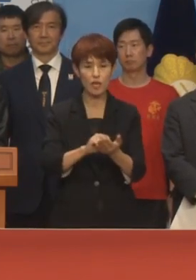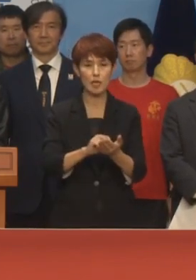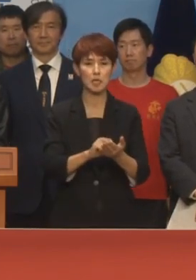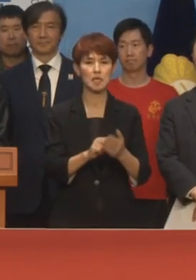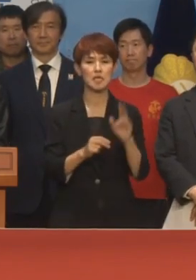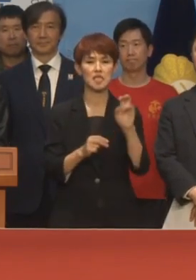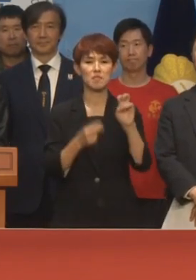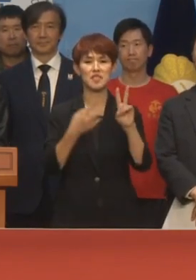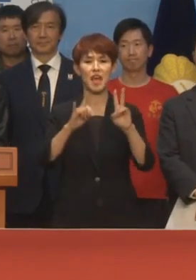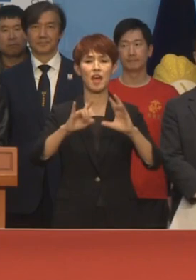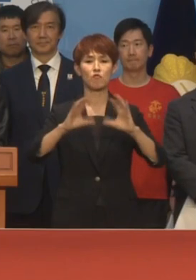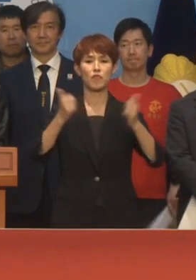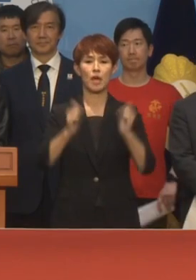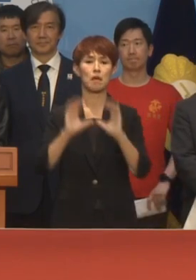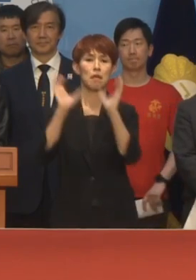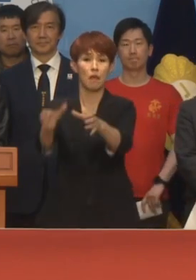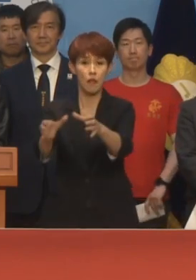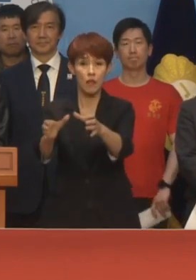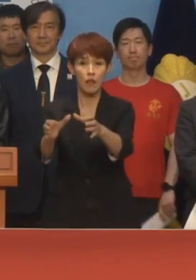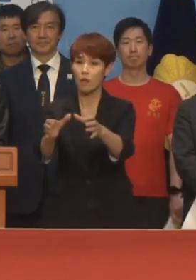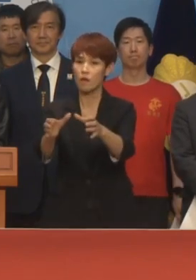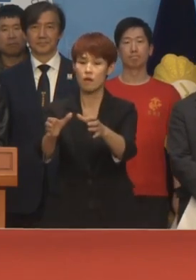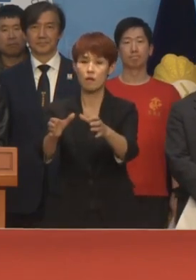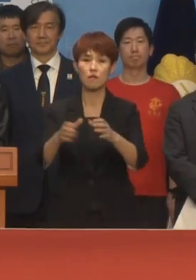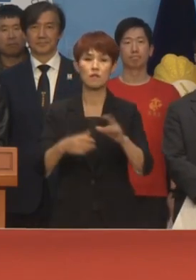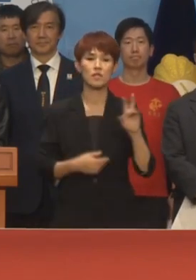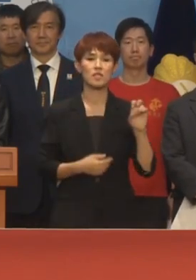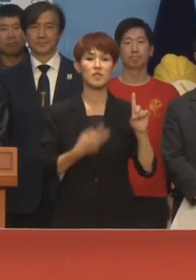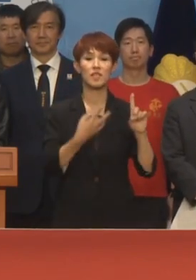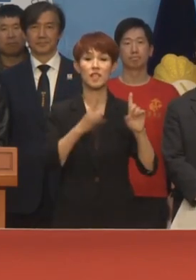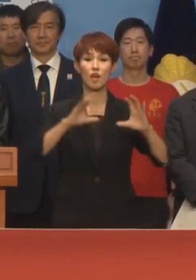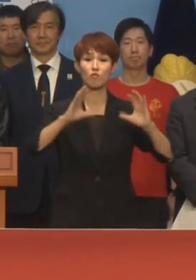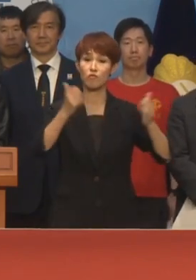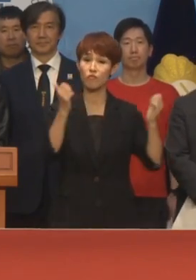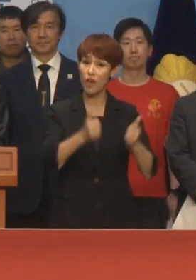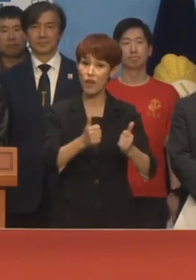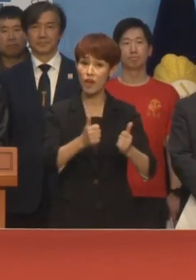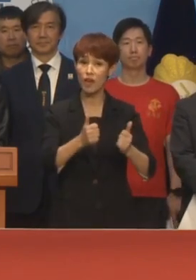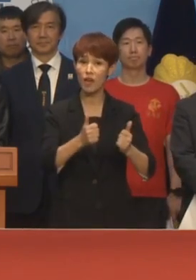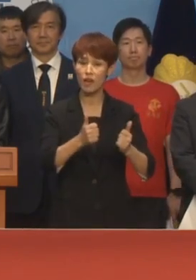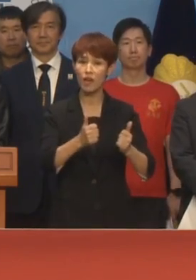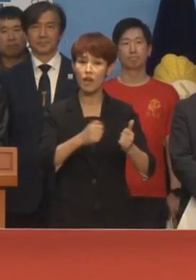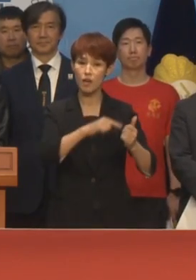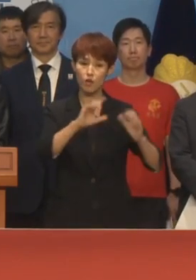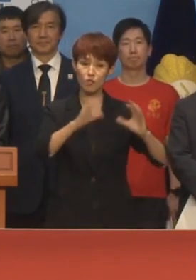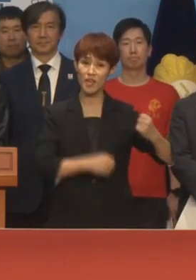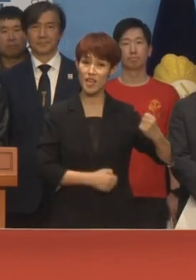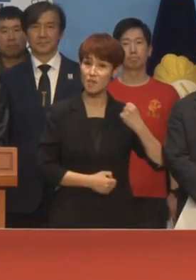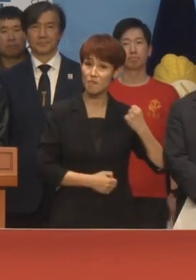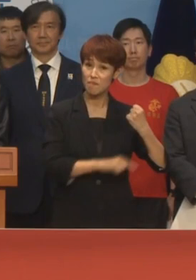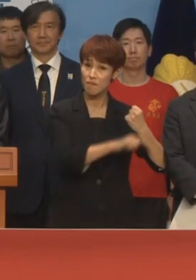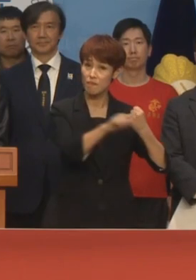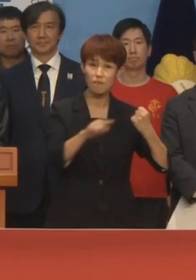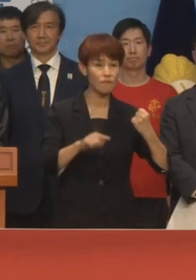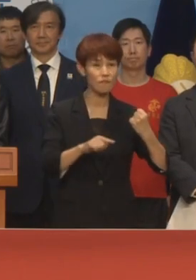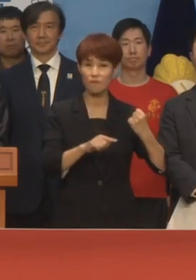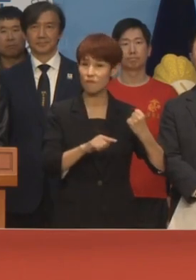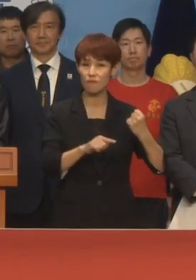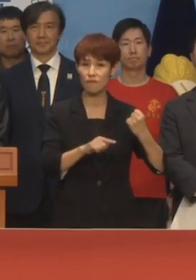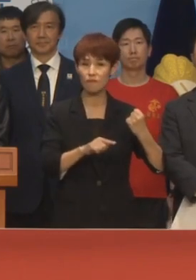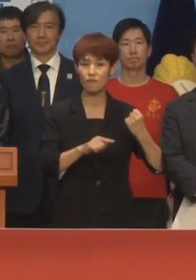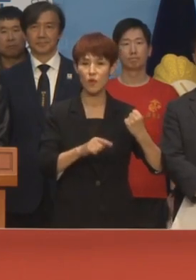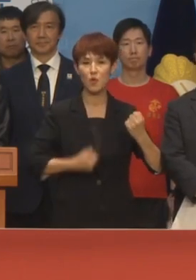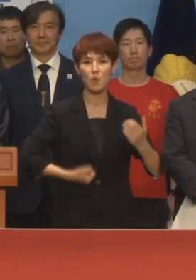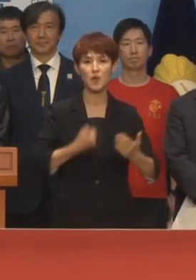떠넘기는 그런 선택을 하신다면은 21대 국회는, 그리고 그 21대 국회 내에서의 국민의힘은 마지막까지도